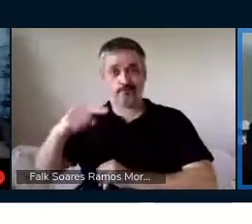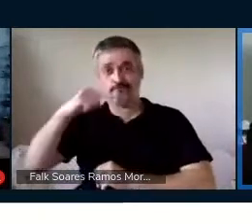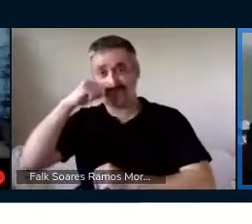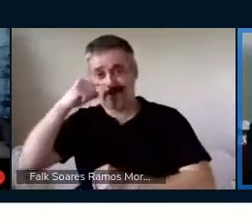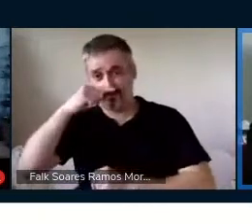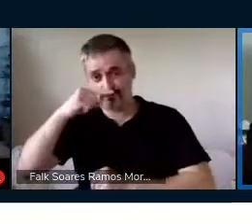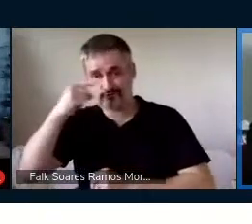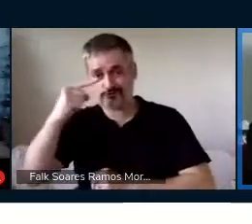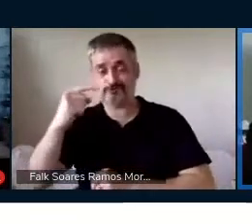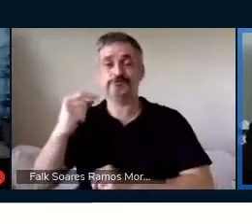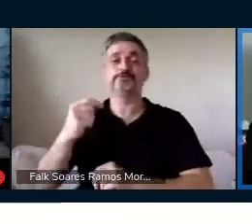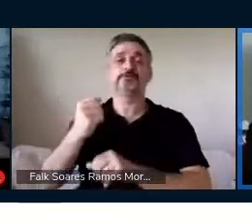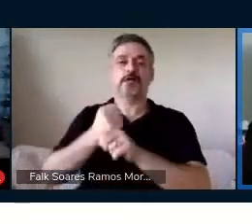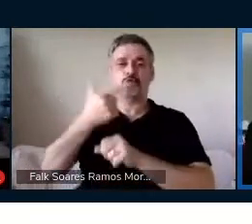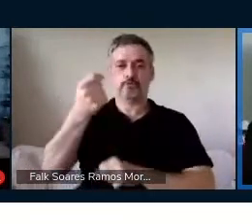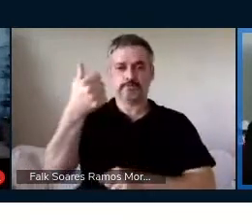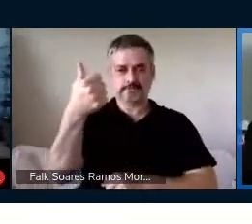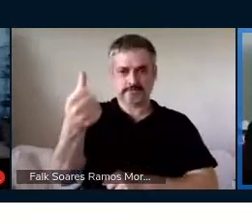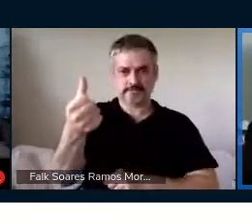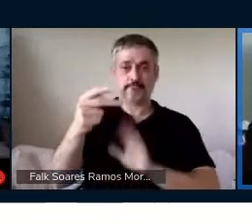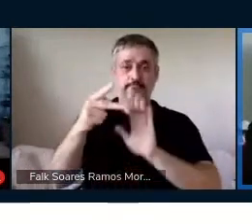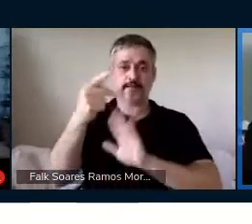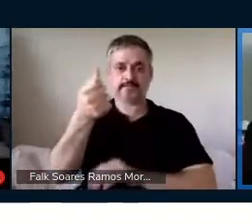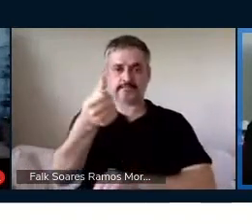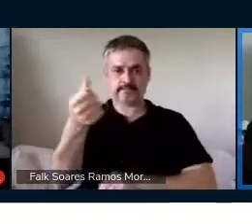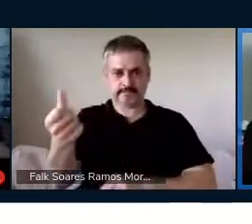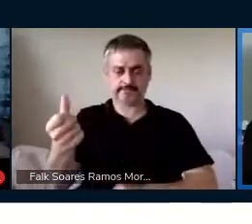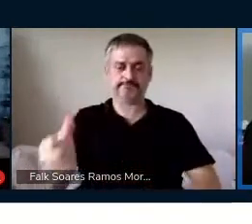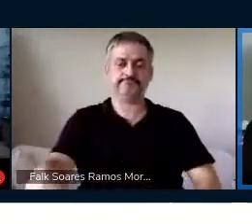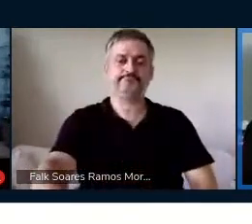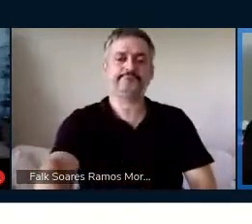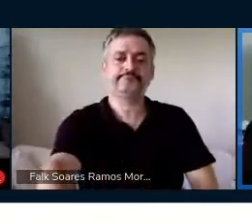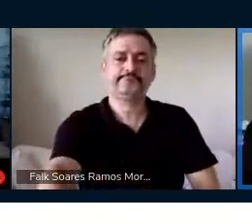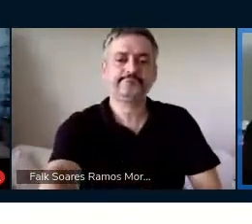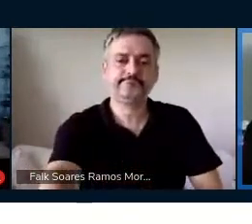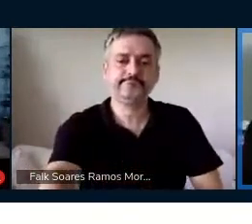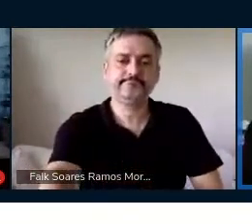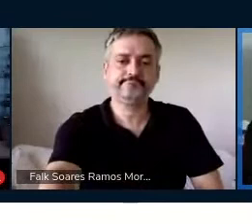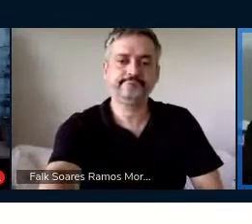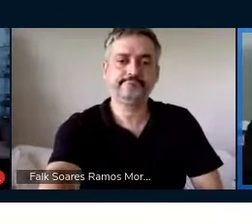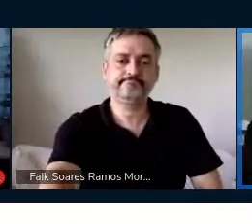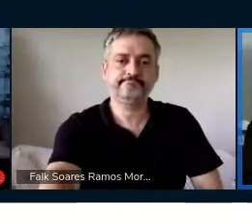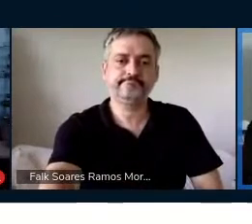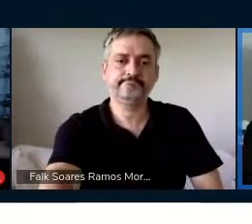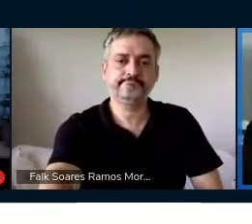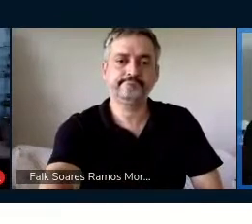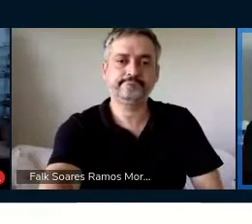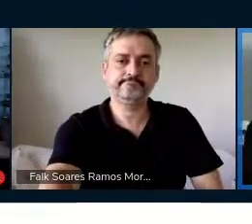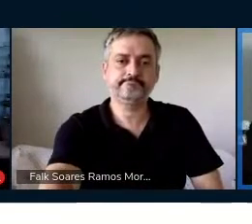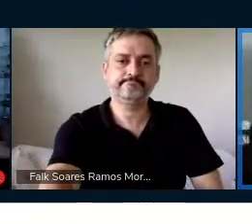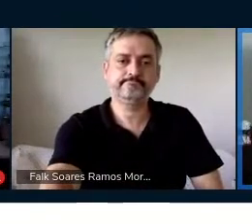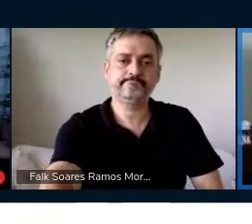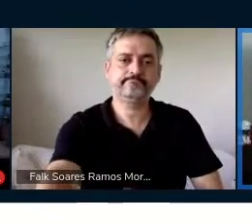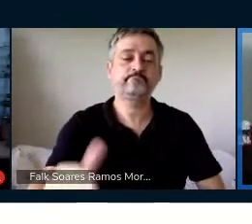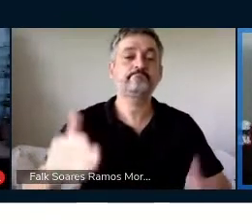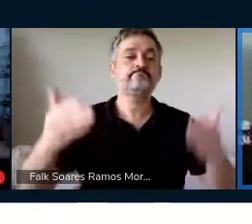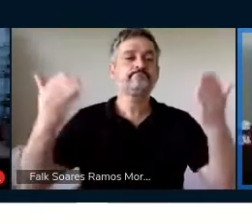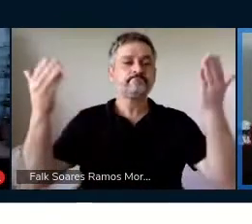no comportamento e atitudes de comunidade de fala. Faust, 2016,